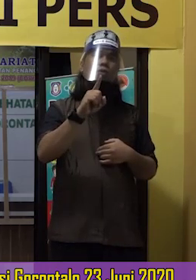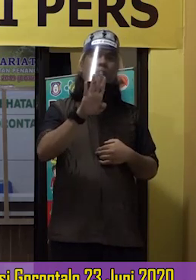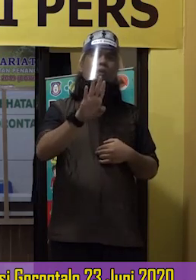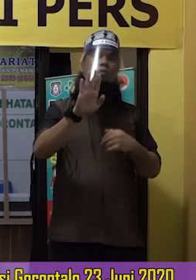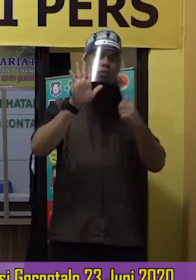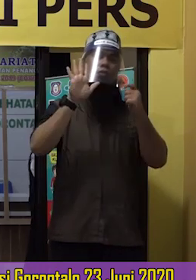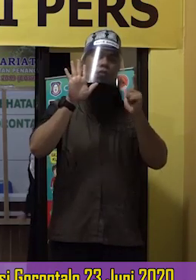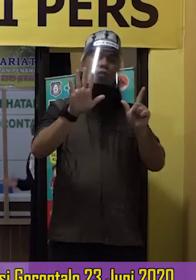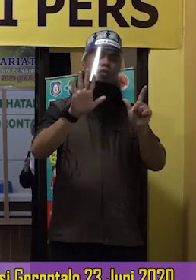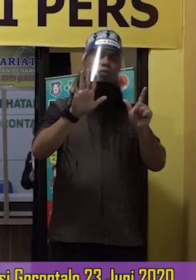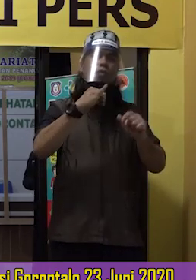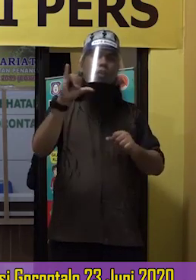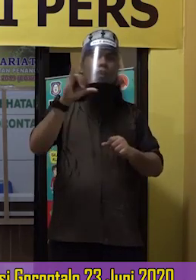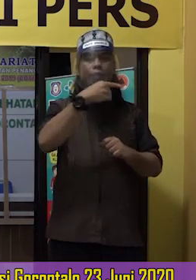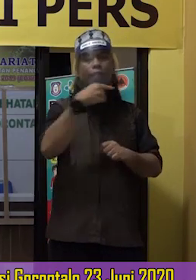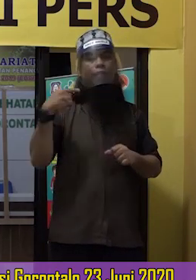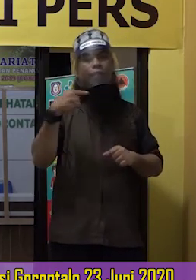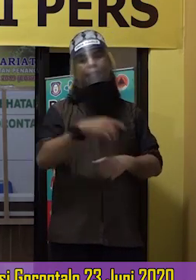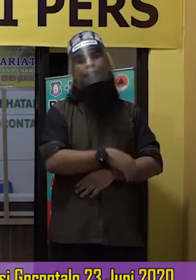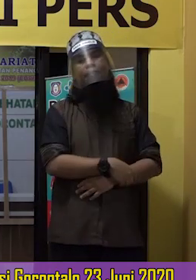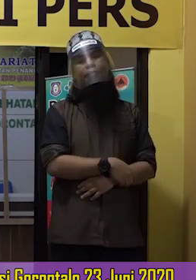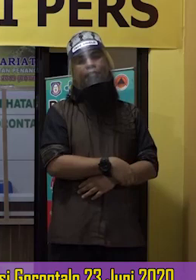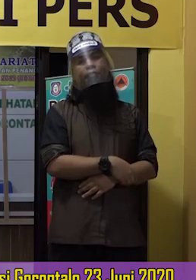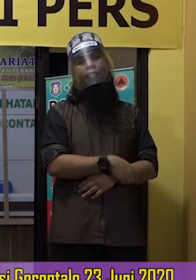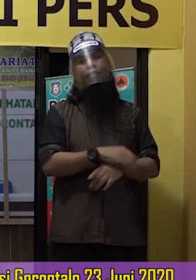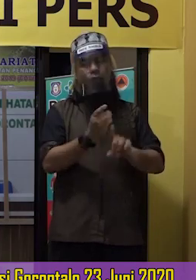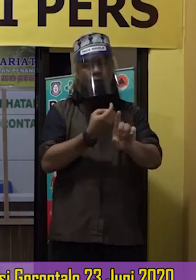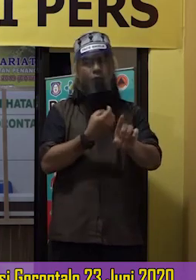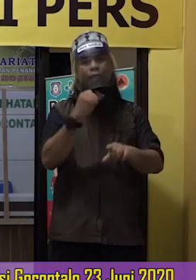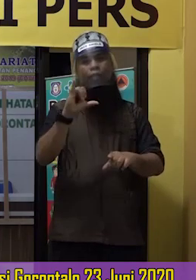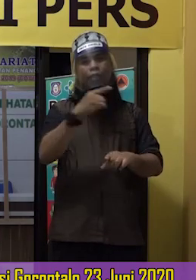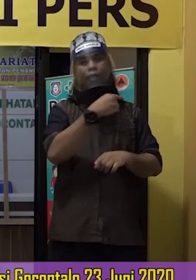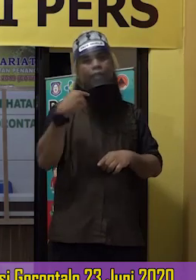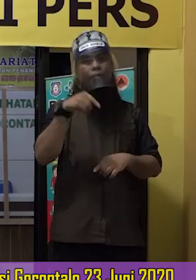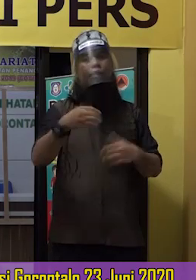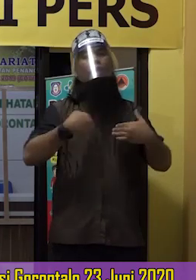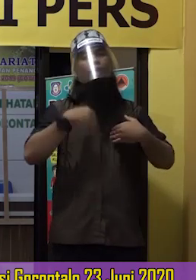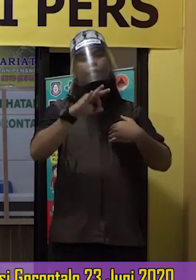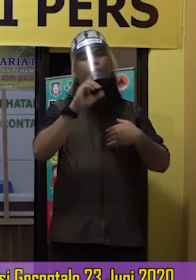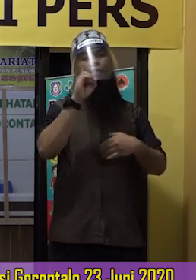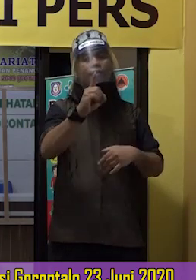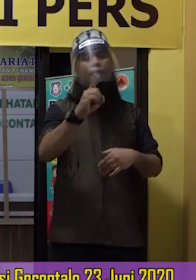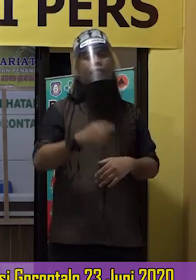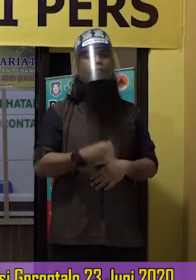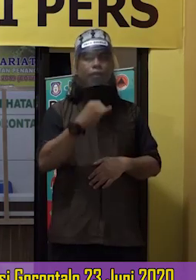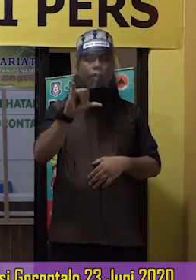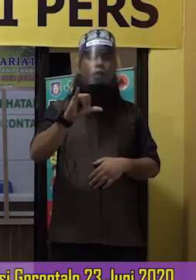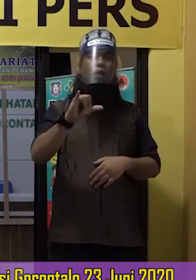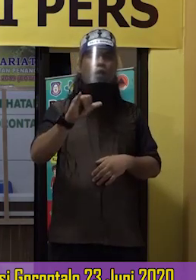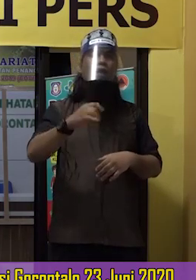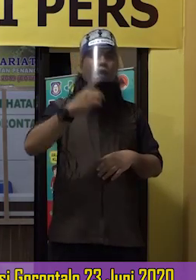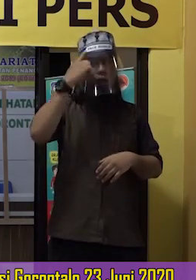negatif. Dan dari yang negatif ini, ada 31 diantaranya yang dinyatakan